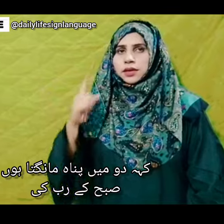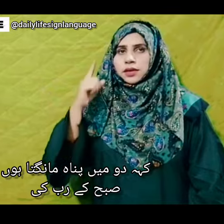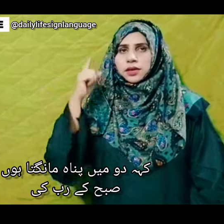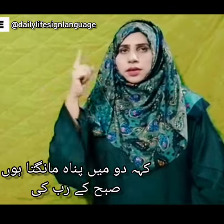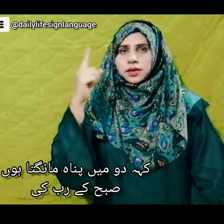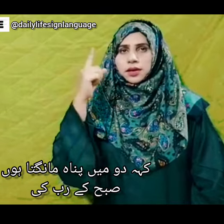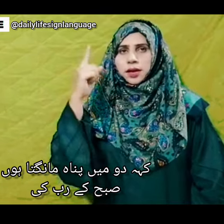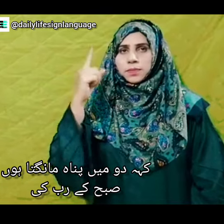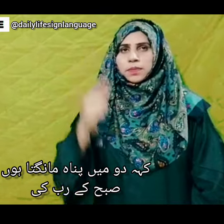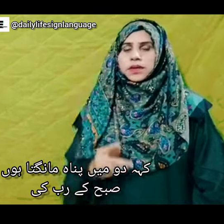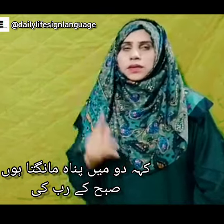کی